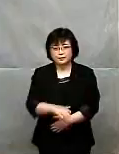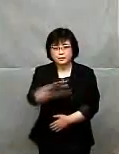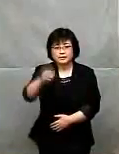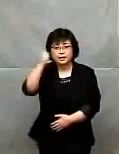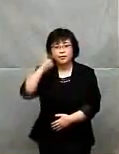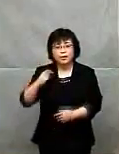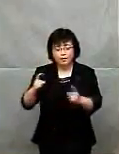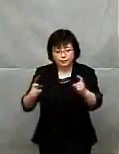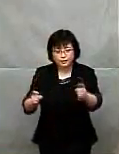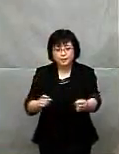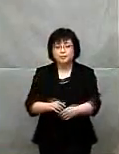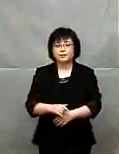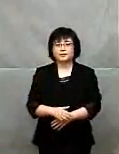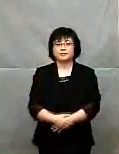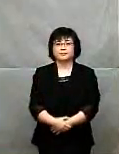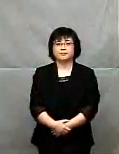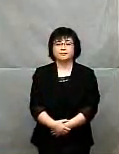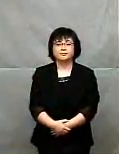さんおはようございます。